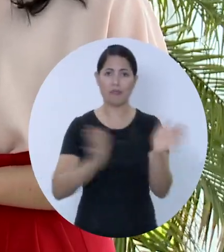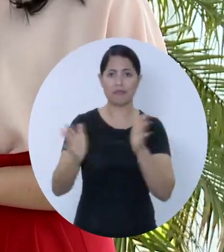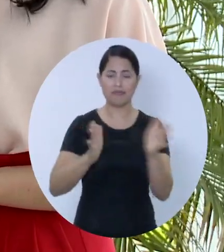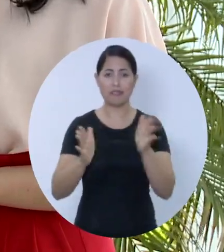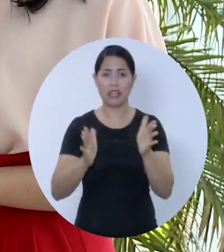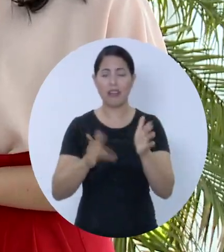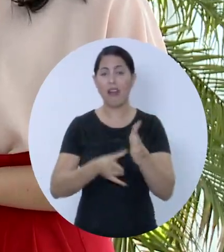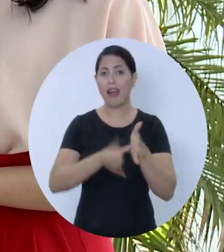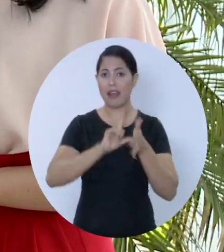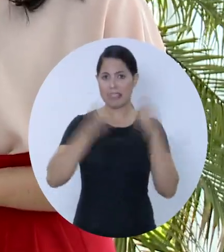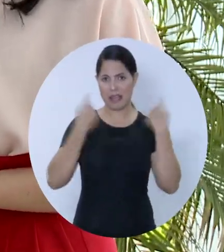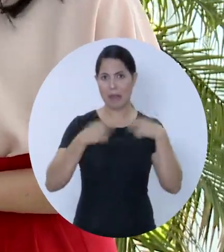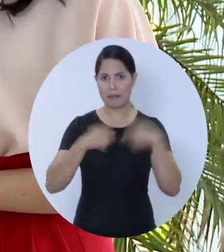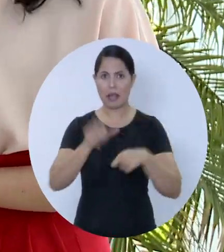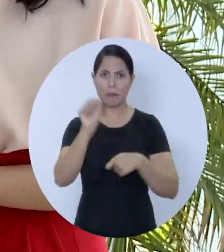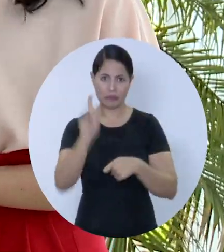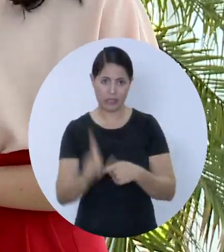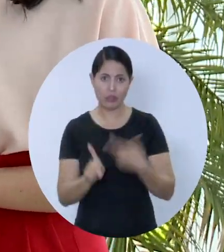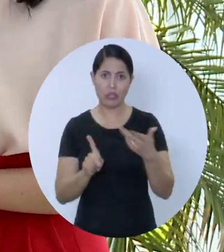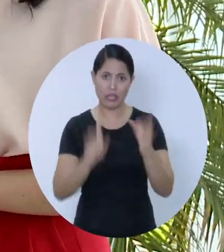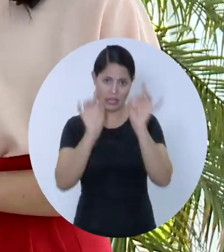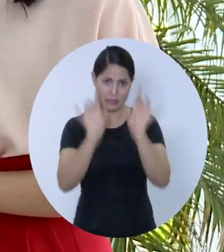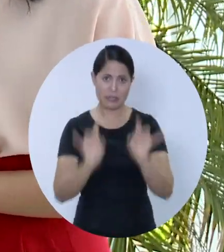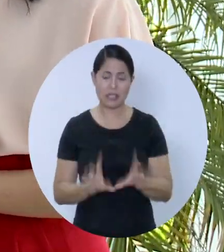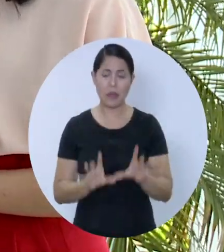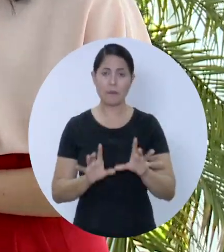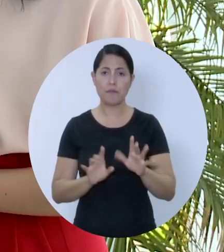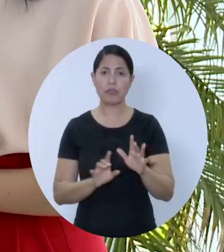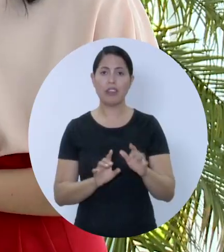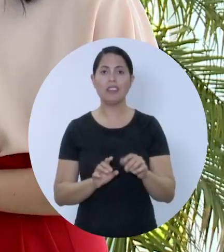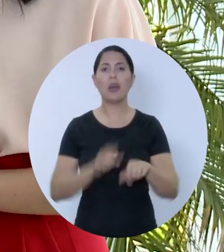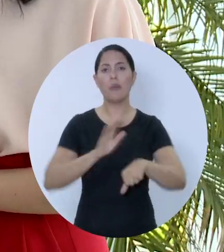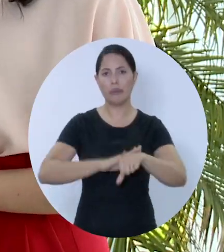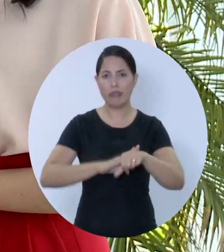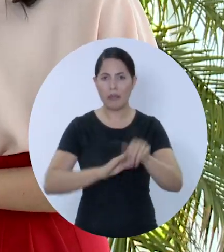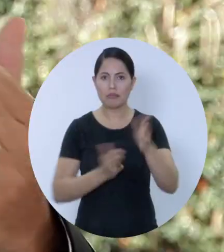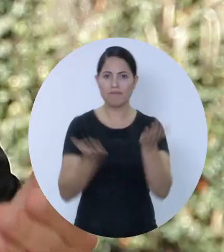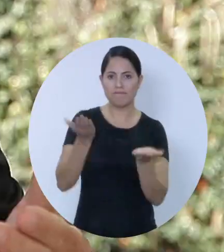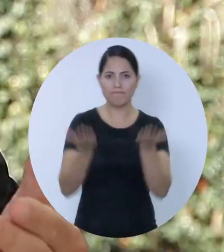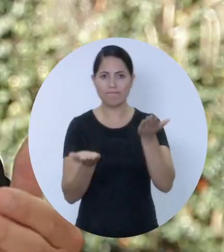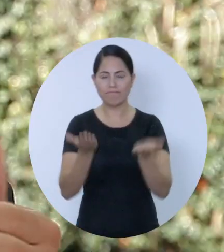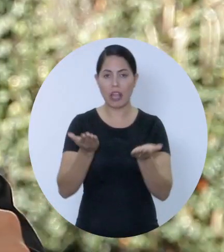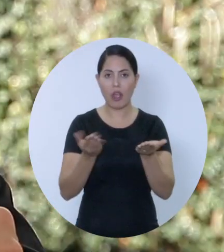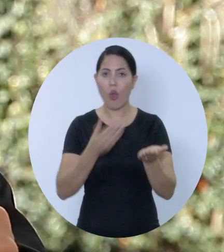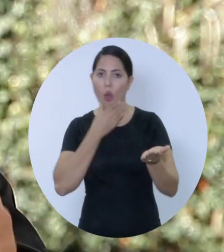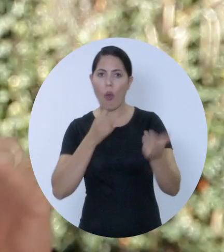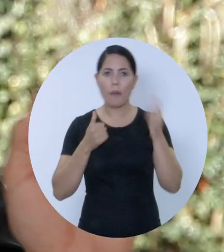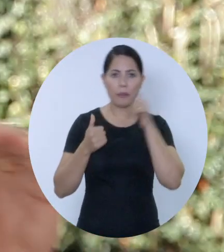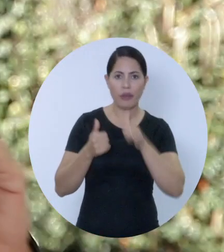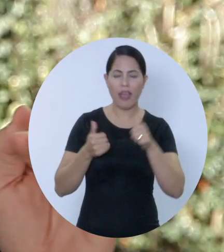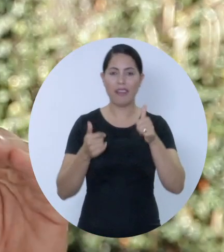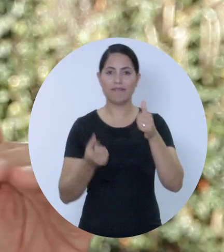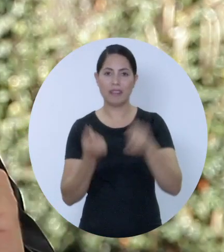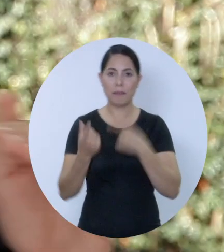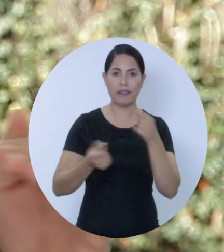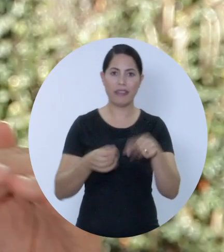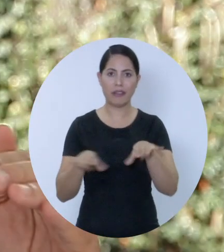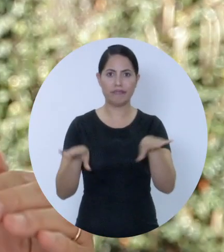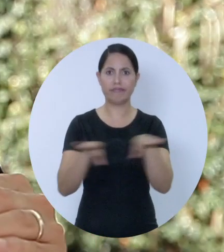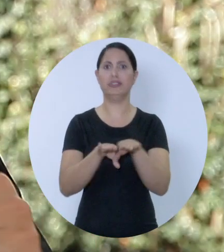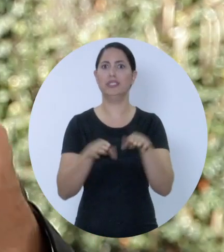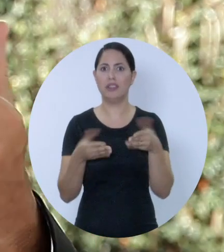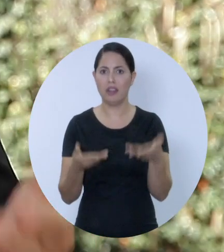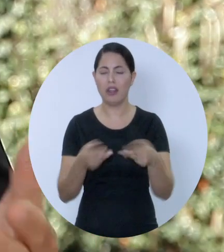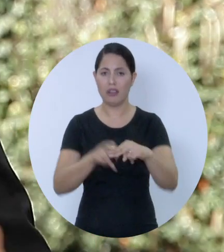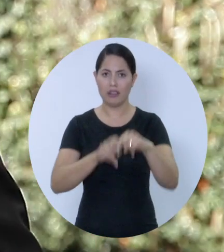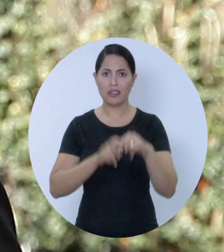e mulher, o tempo antes necessário para a aposentadoria especial, sempre aumentando esse tempo, sempre equiparando até às vezes homem e